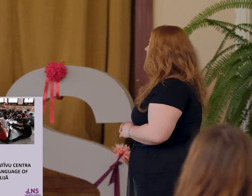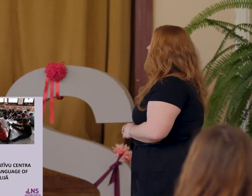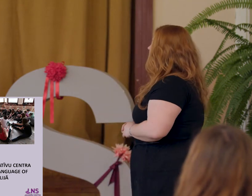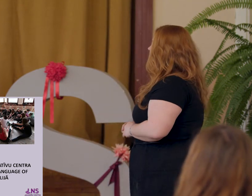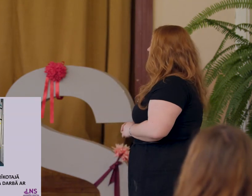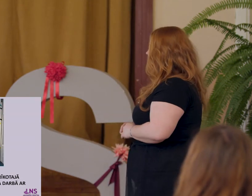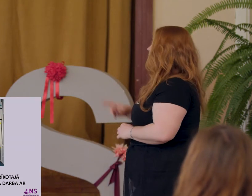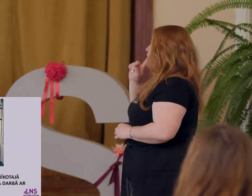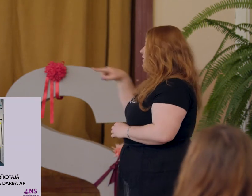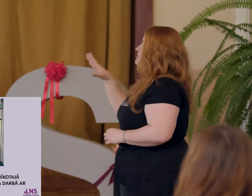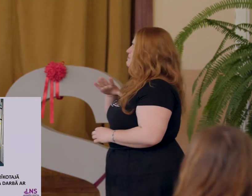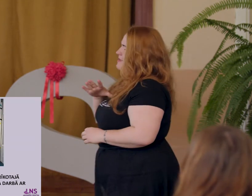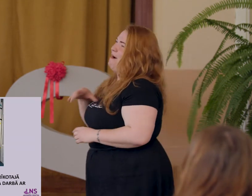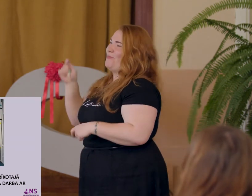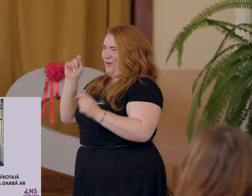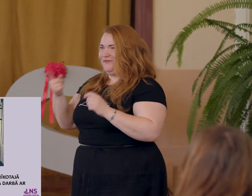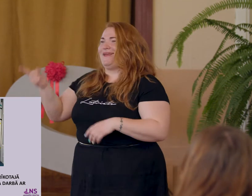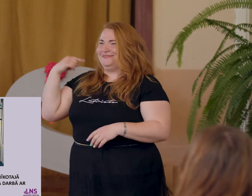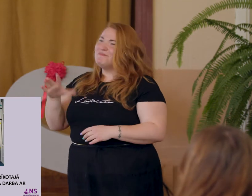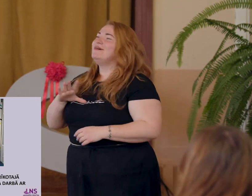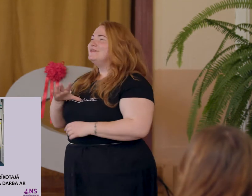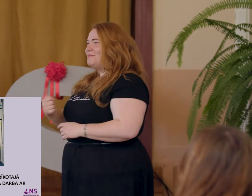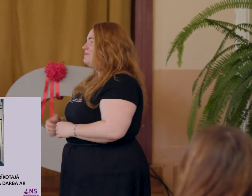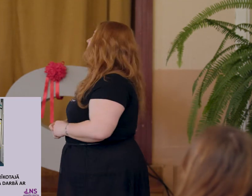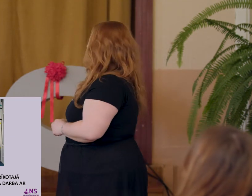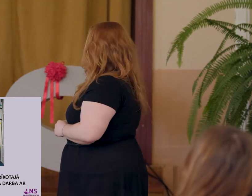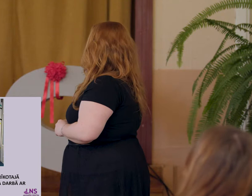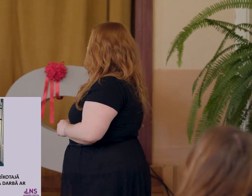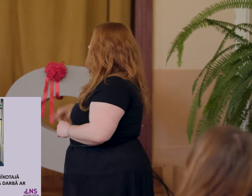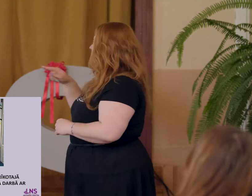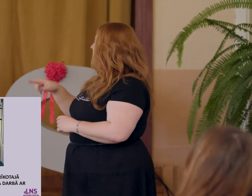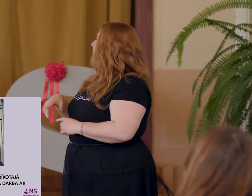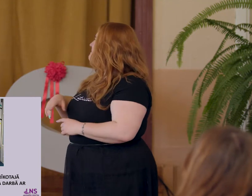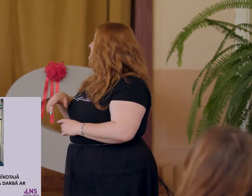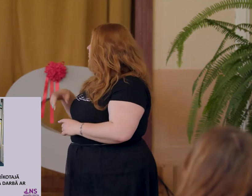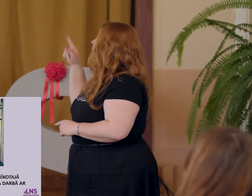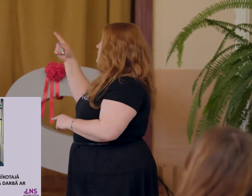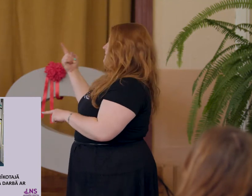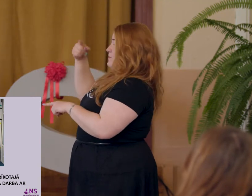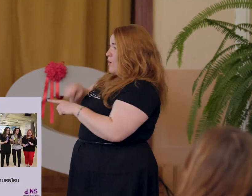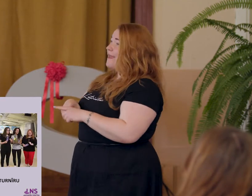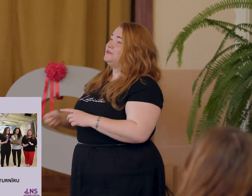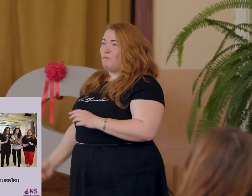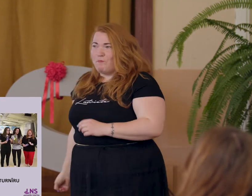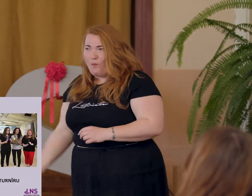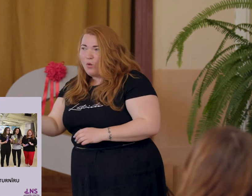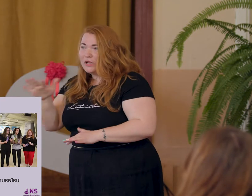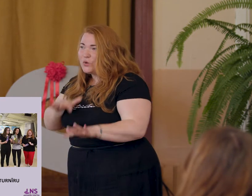sabiedrībā. Un, protams, Kaņērī rīkotajā inovācijas konferencē. Un arī mēs